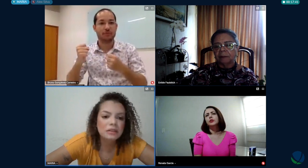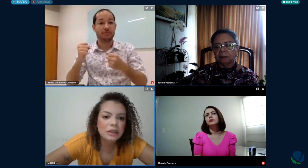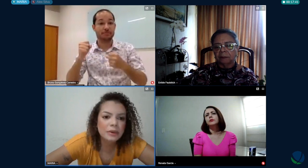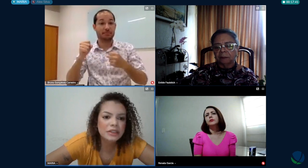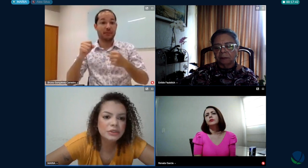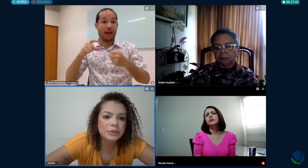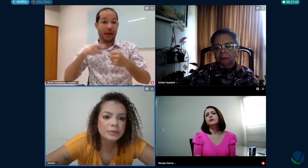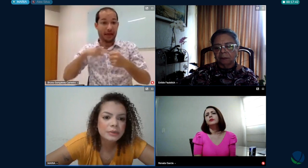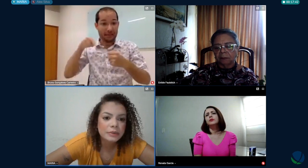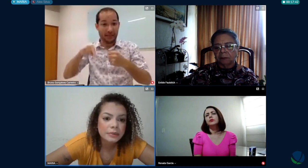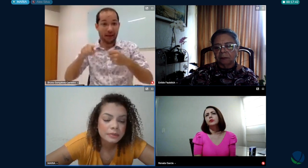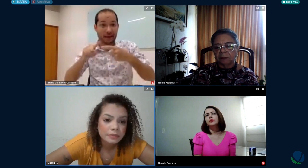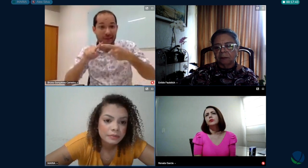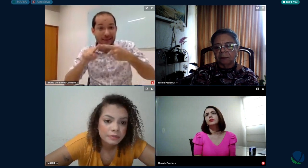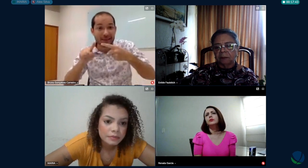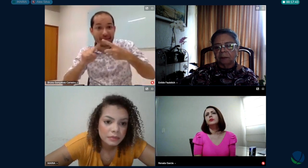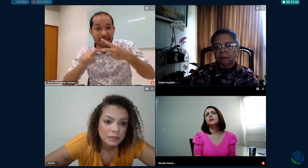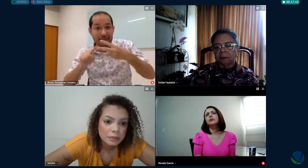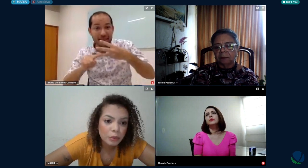Planejamento linguístico.